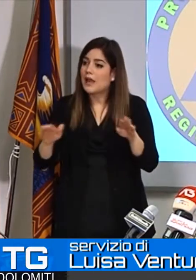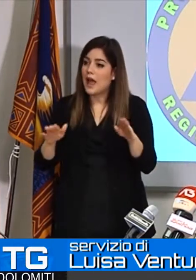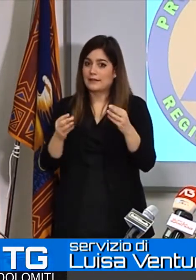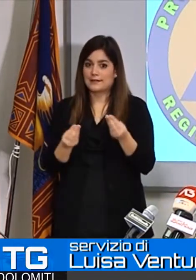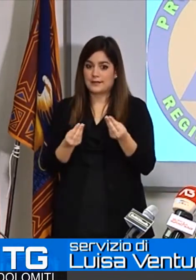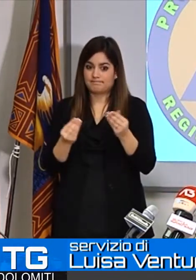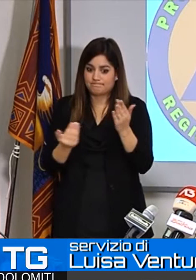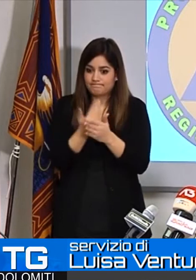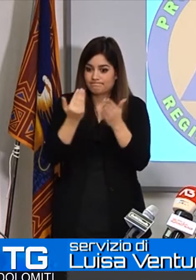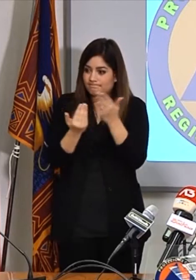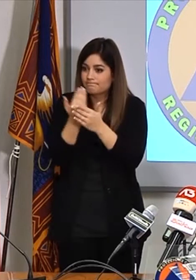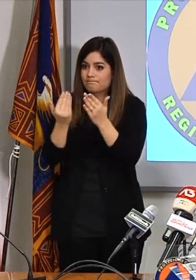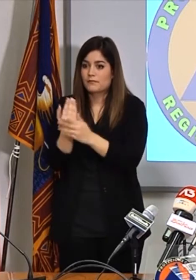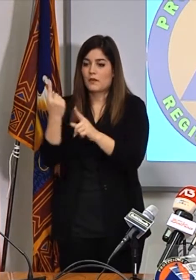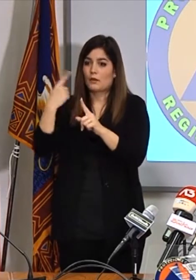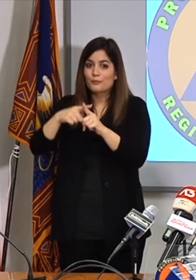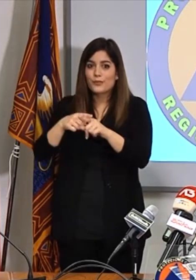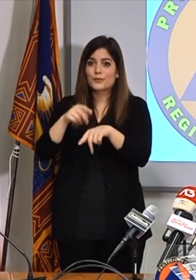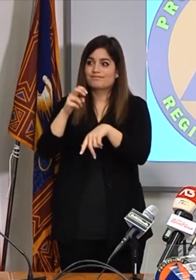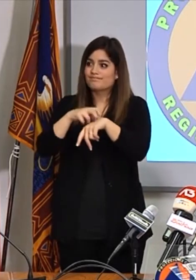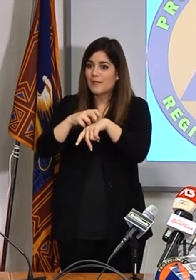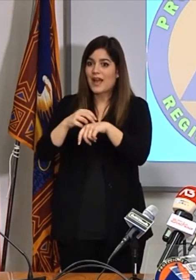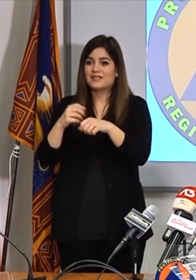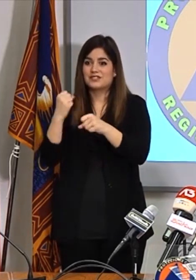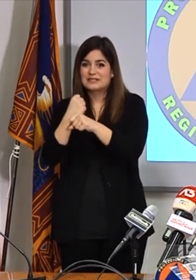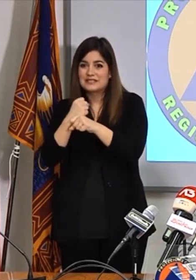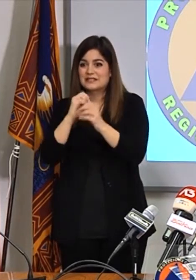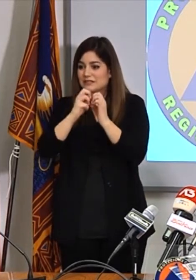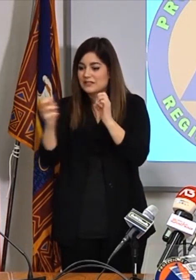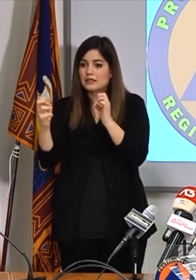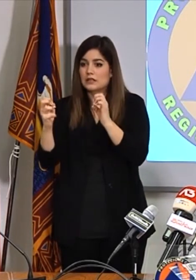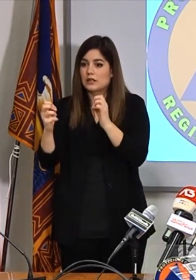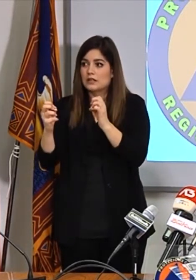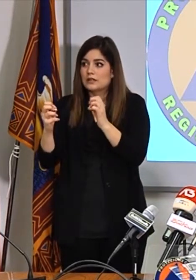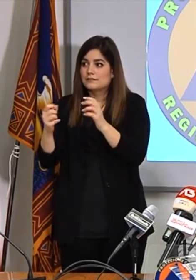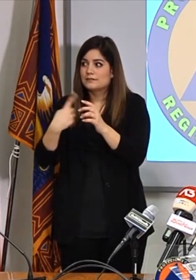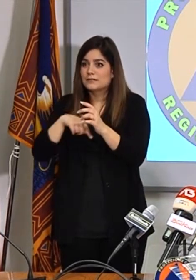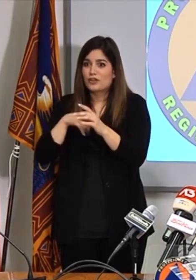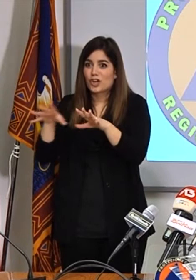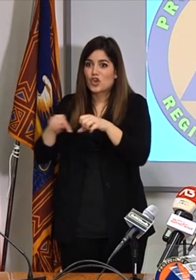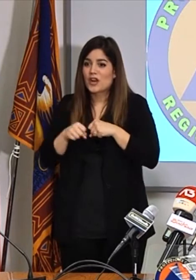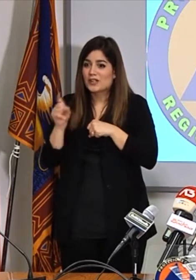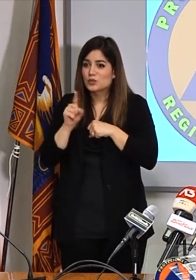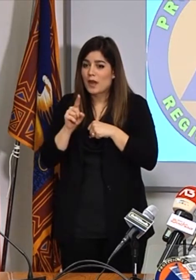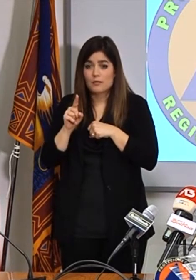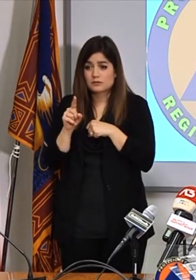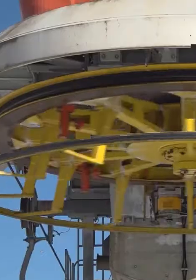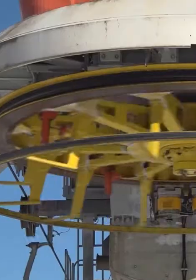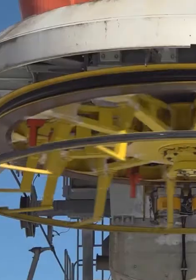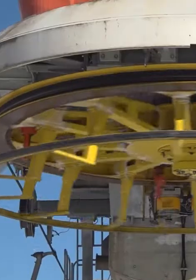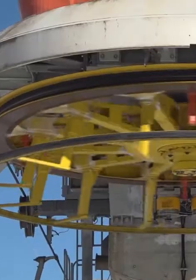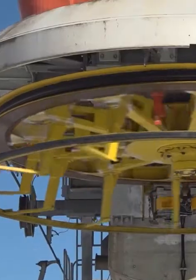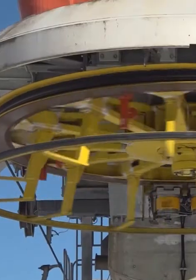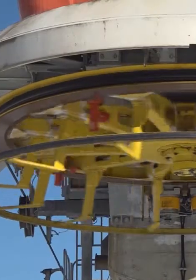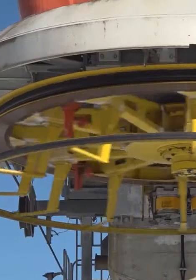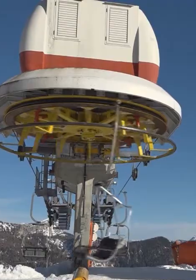il presidente del Veneto Luca Zaia, parlando del confronto avuto in giornata con i governatori su questo tema. Non vuol dire che abbiamo